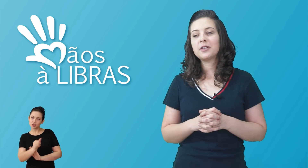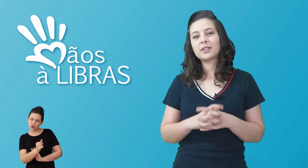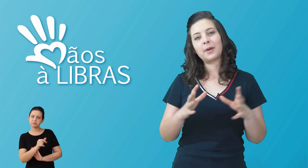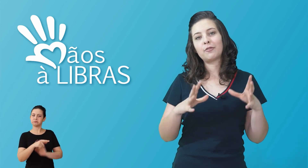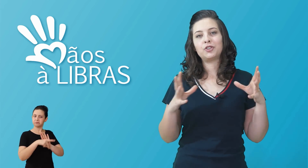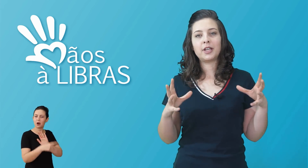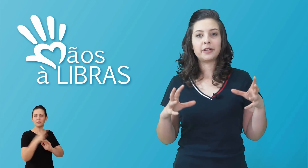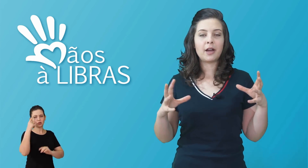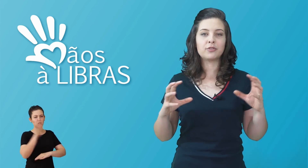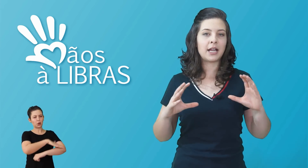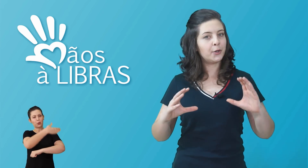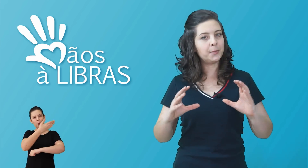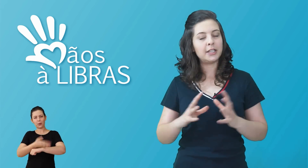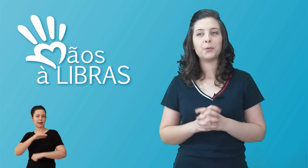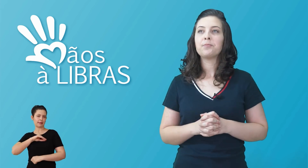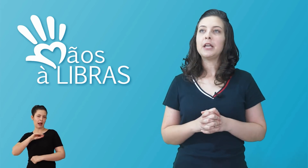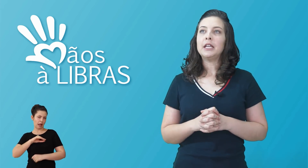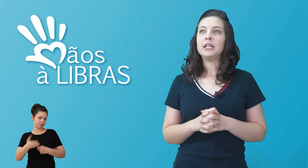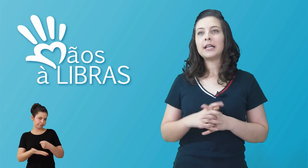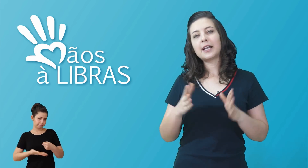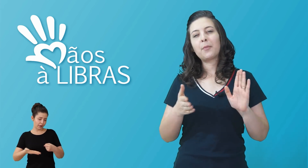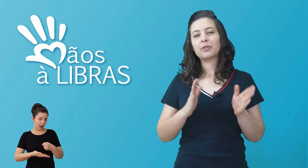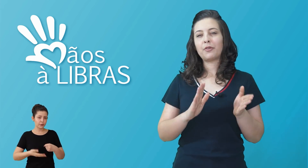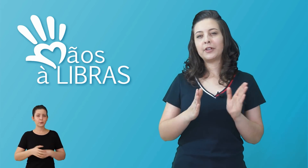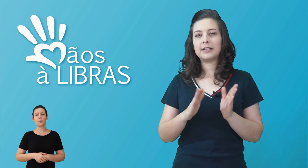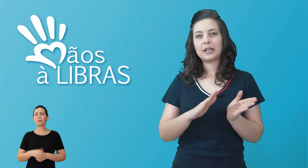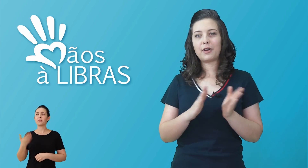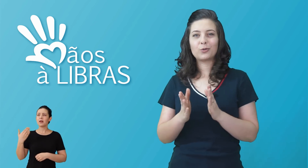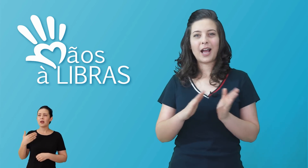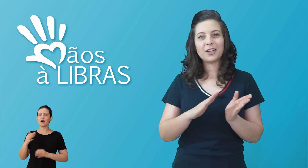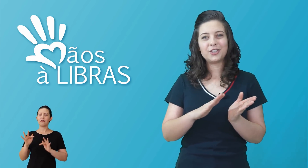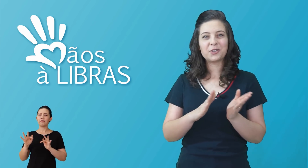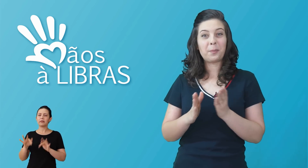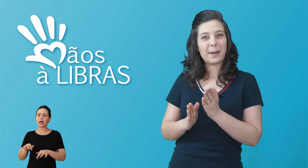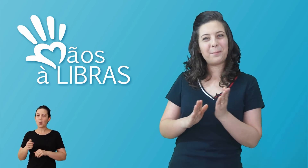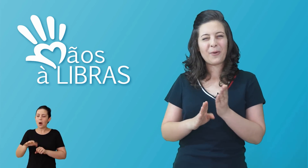realidade do comércio, eu trabalhava o dia inteiro e ganhava um salário mínimo. E nessa época eu estava finalizando